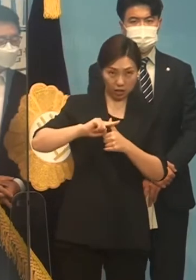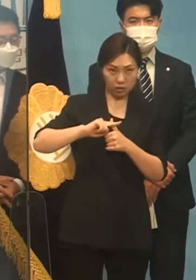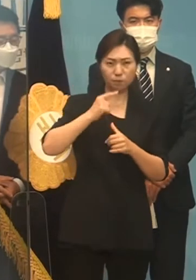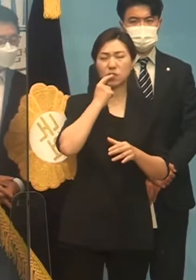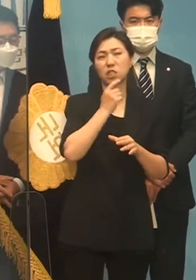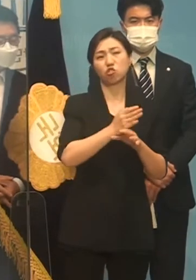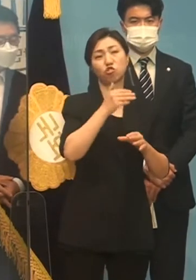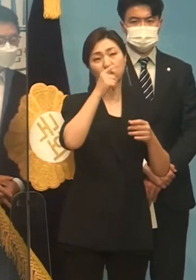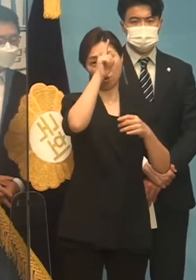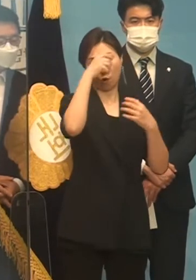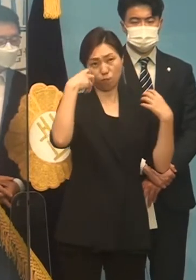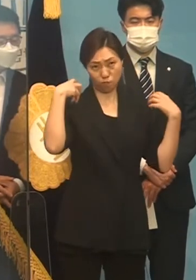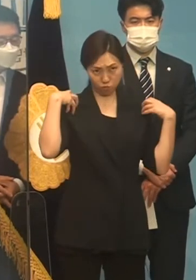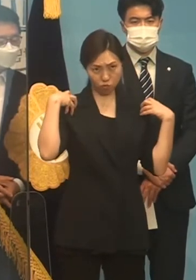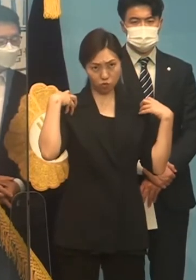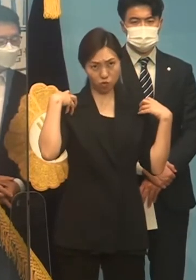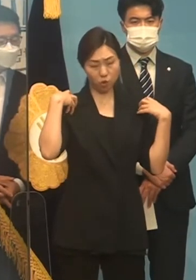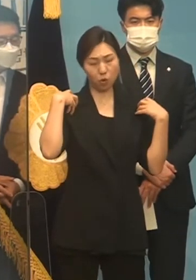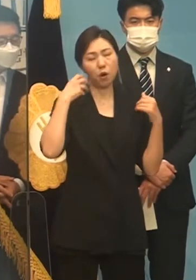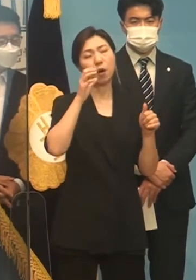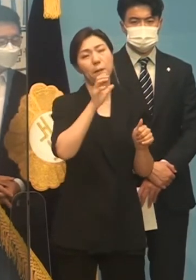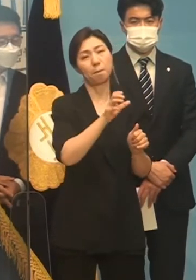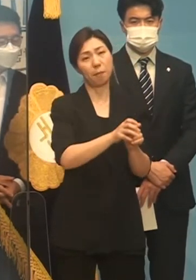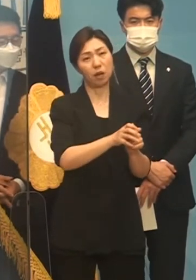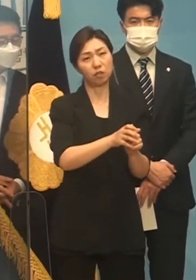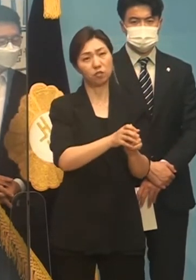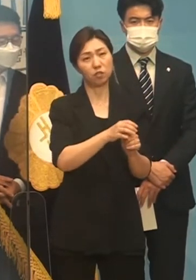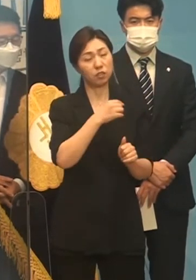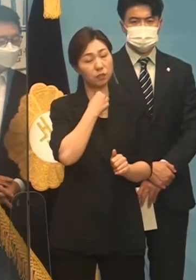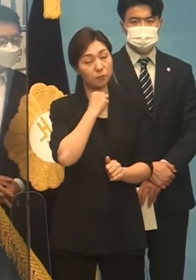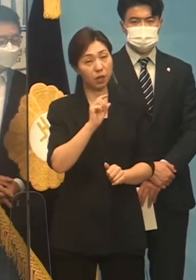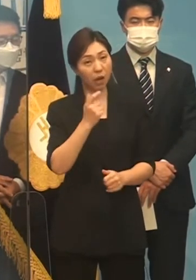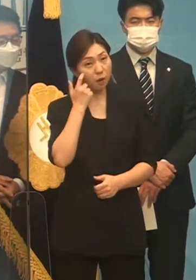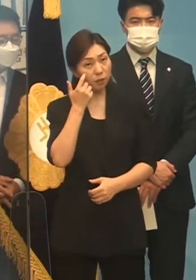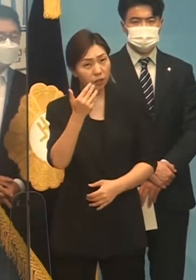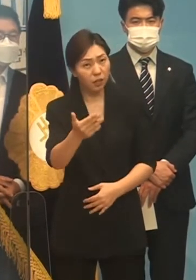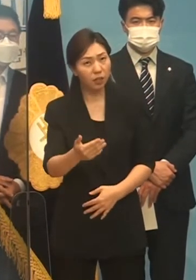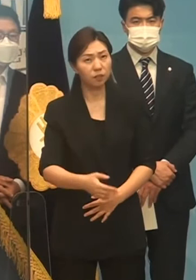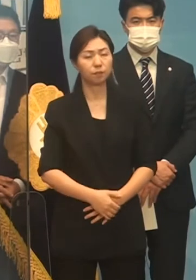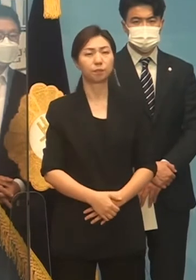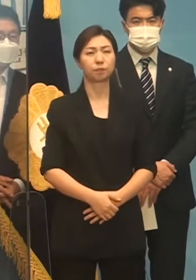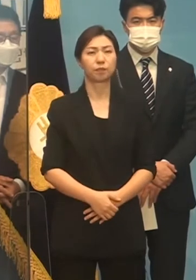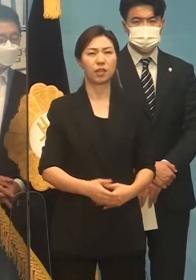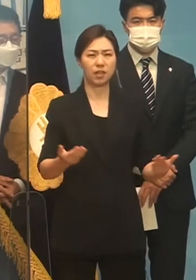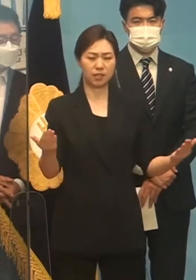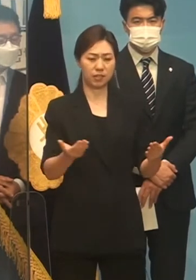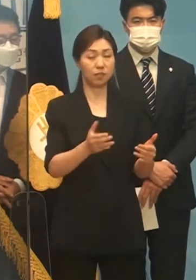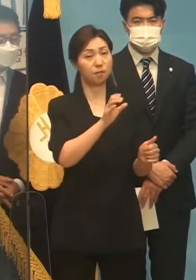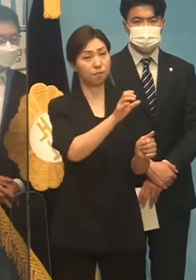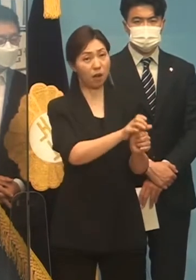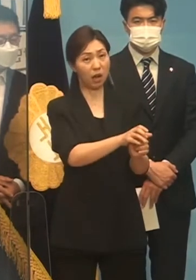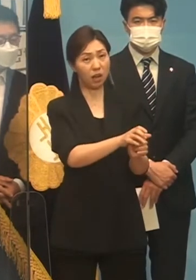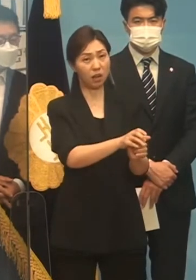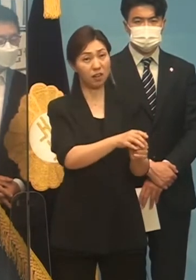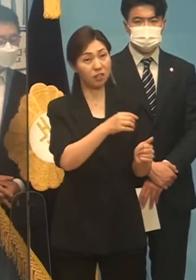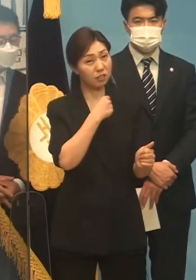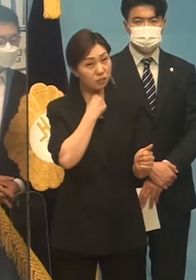민주정부 한번 맡겨보고 싶지 않으십니까? 일을 시켜보고 싶지